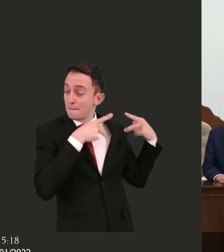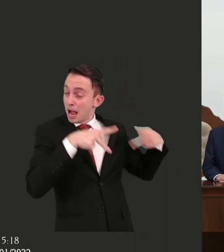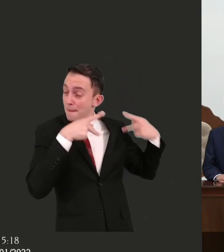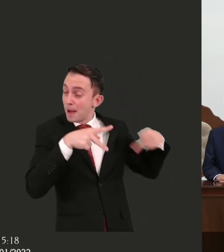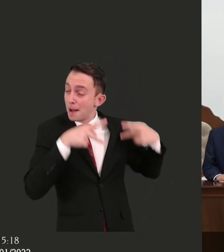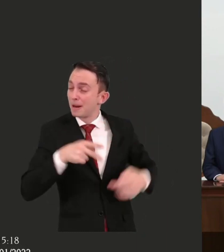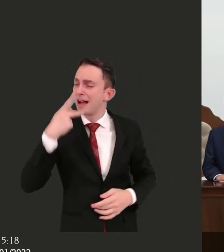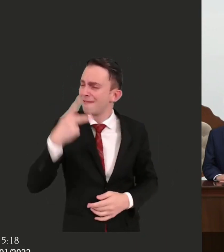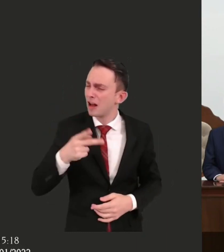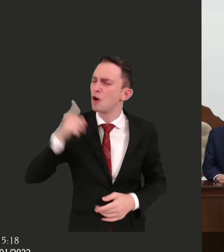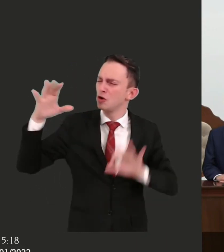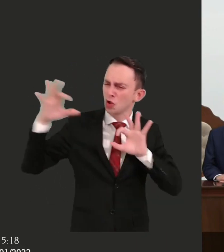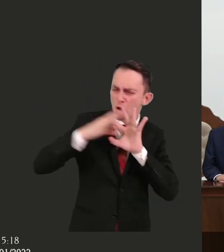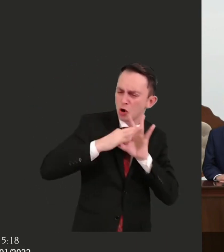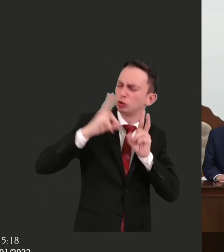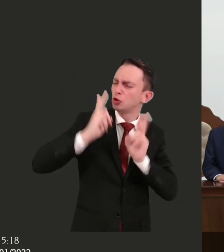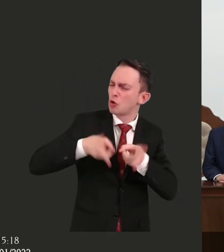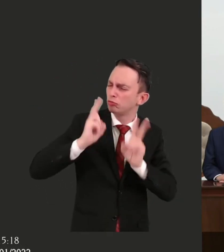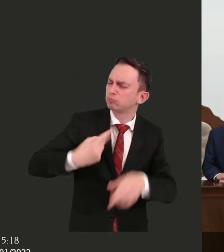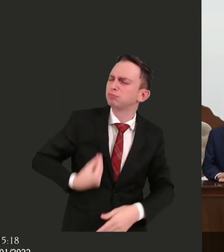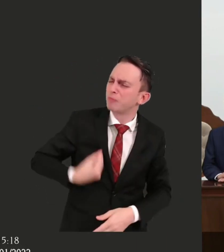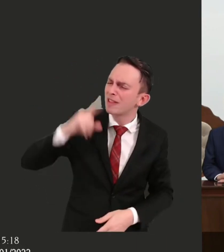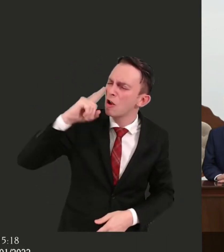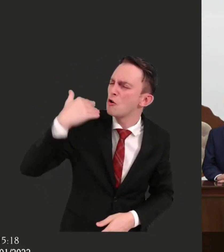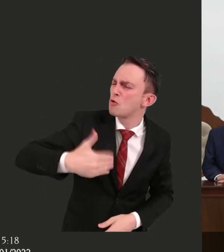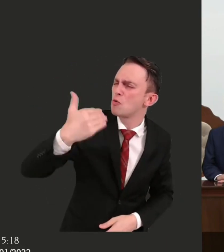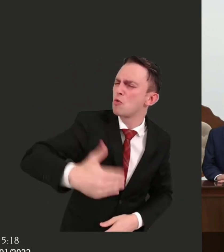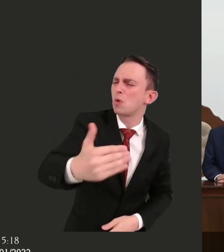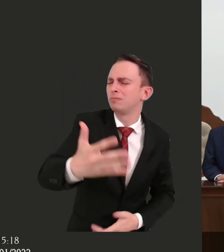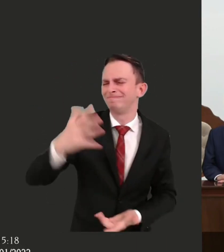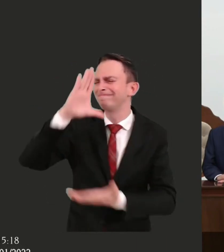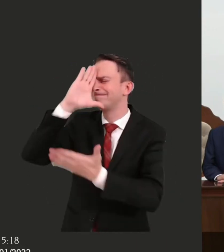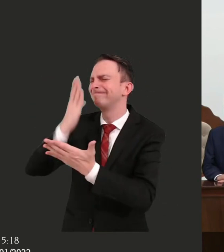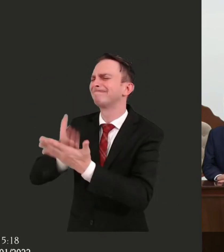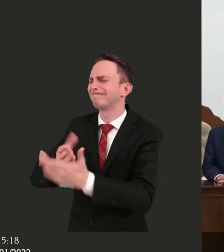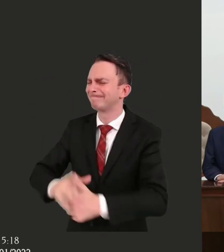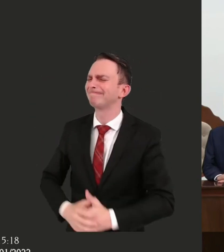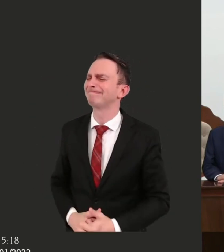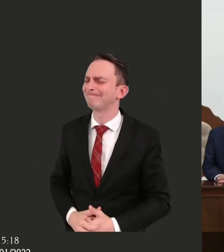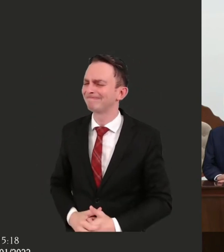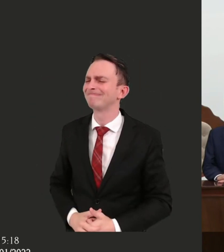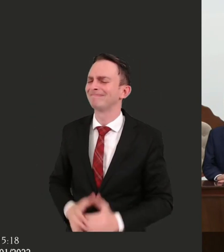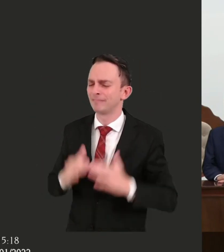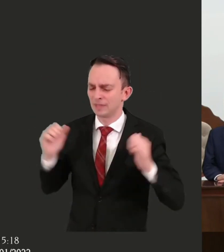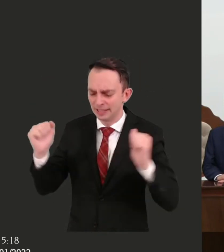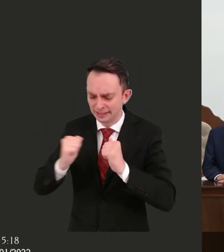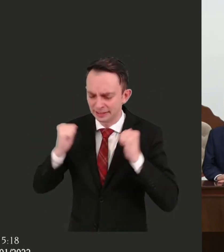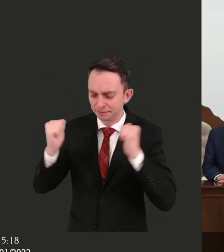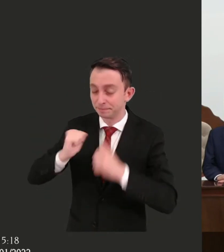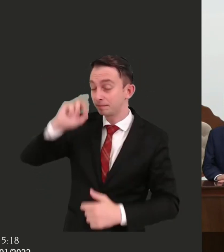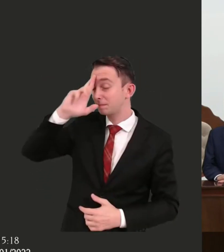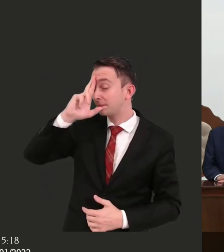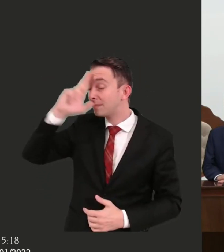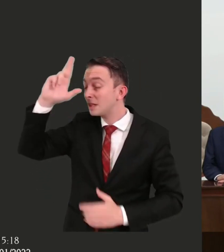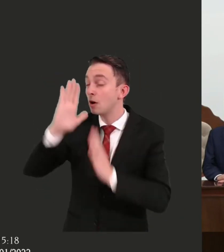da tua vida. Te apresentamos, ó Pai, todos os pedidos de orações que têm chegado